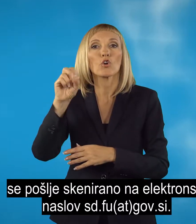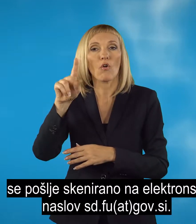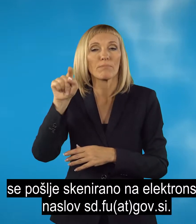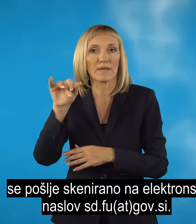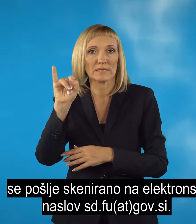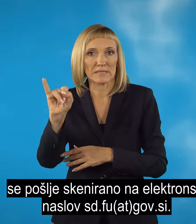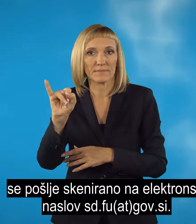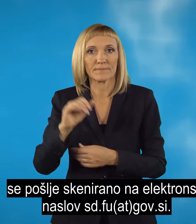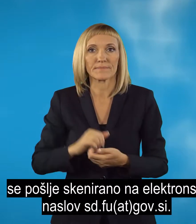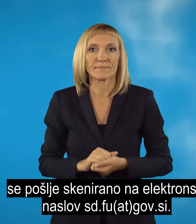sd.fu@gov.si.